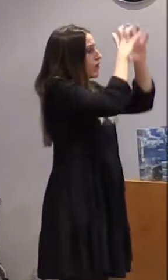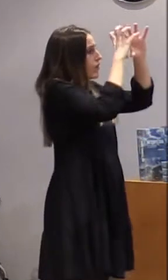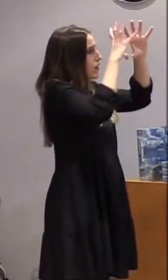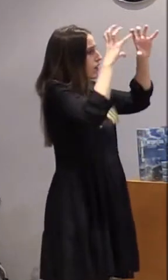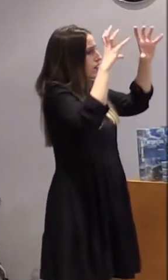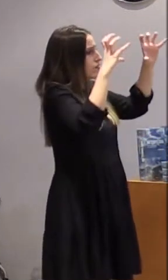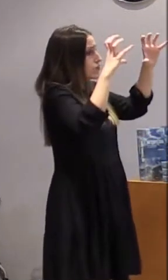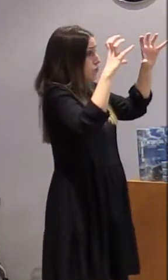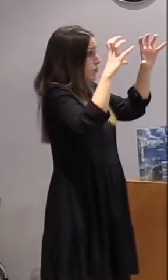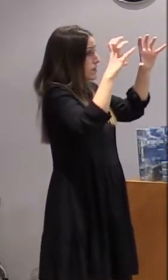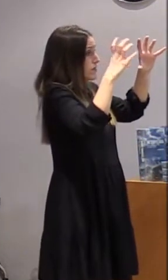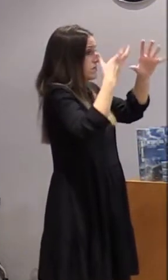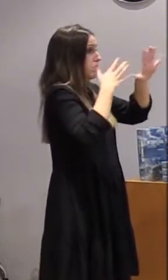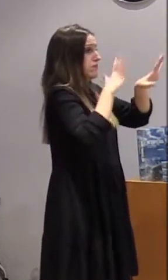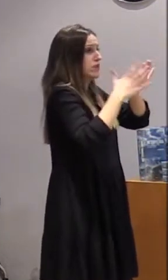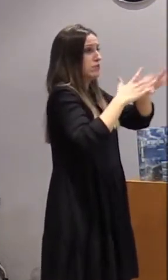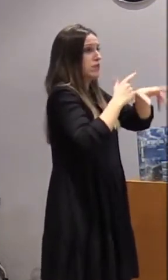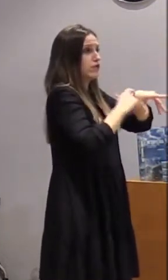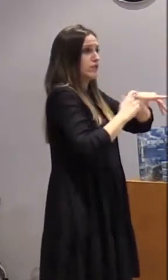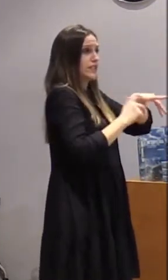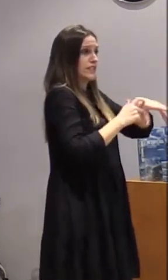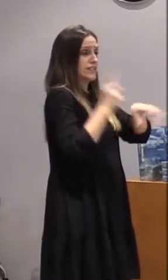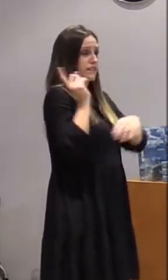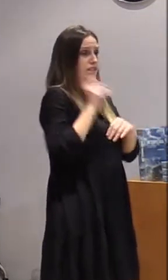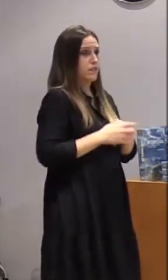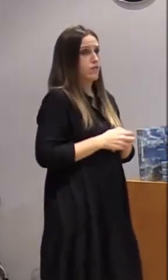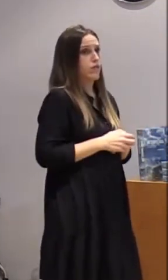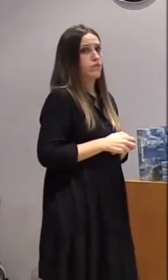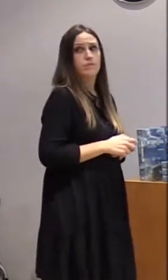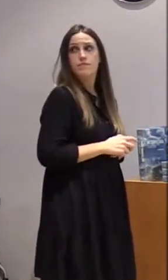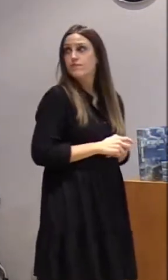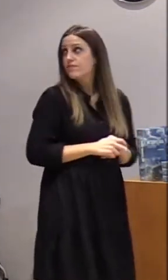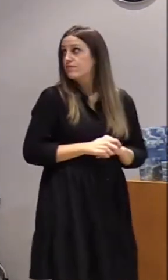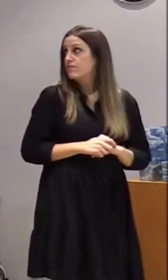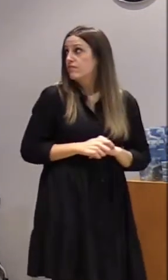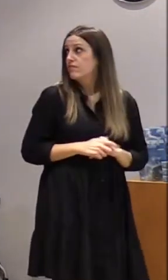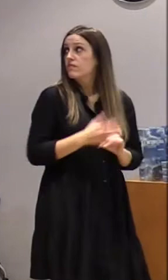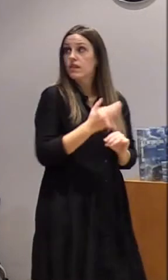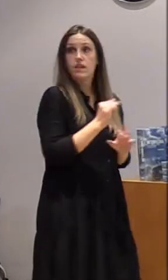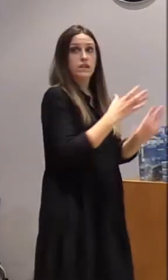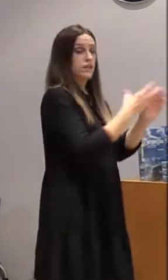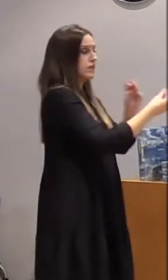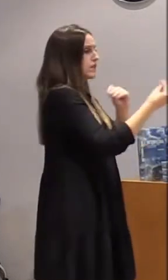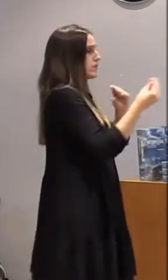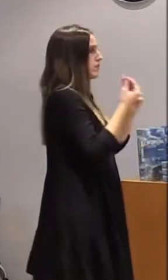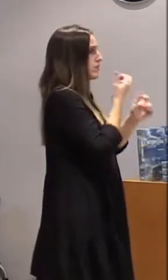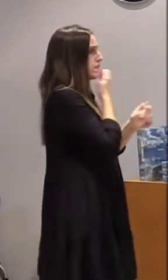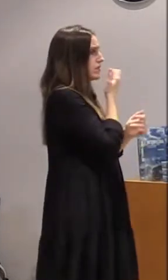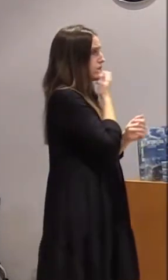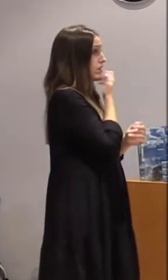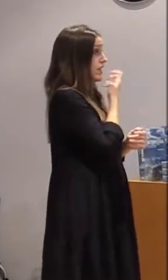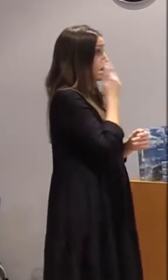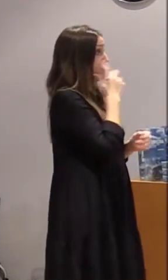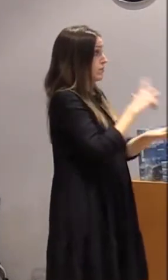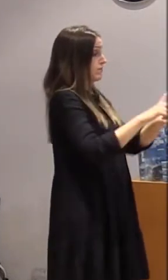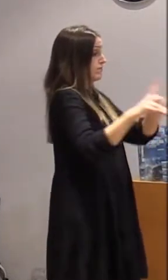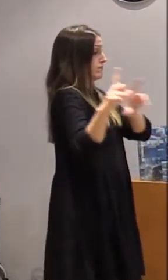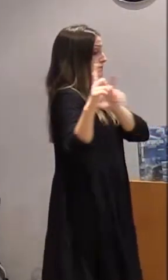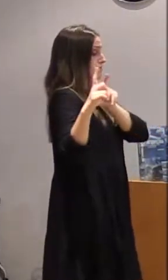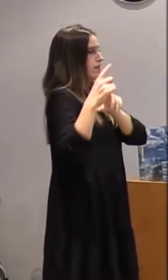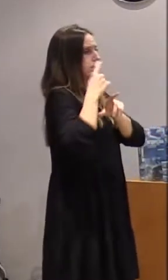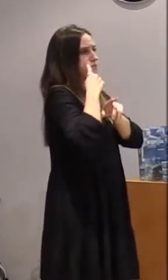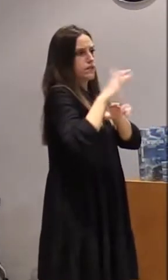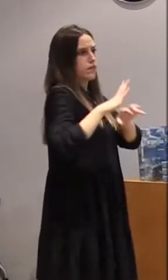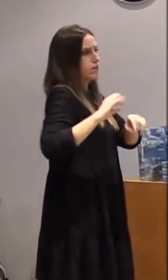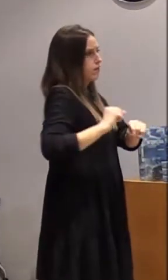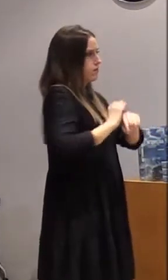plasmar más eran de ese tipo, nubes de tipo cúmulo. Hay muchos ejemplos, he puesto un cuadro de Bruce Dye, por ejemplo, se ve